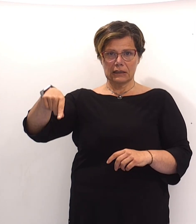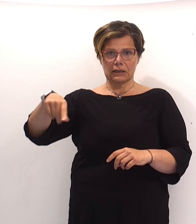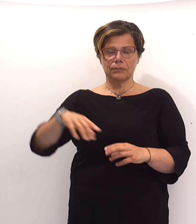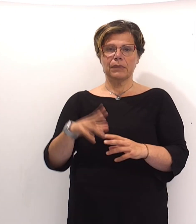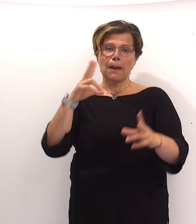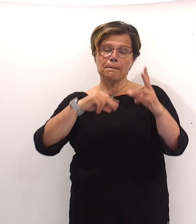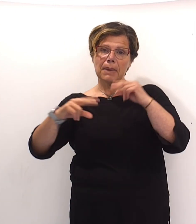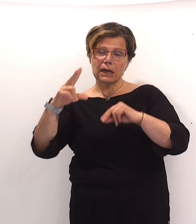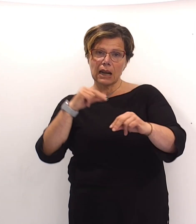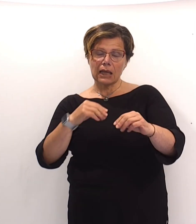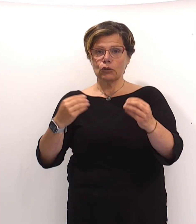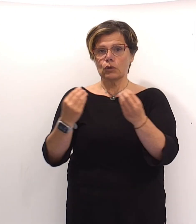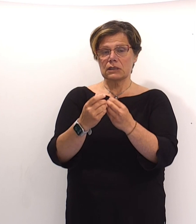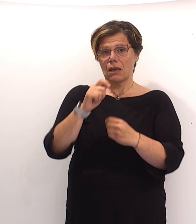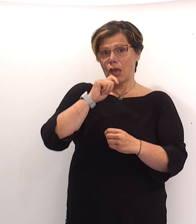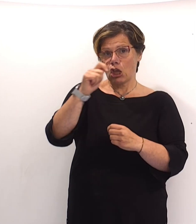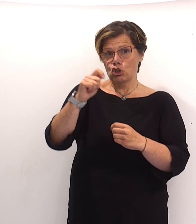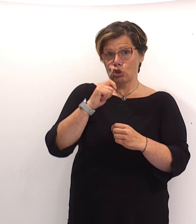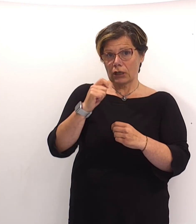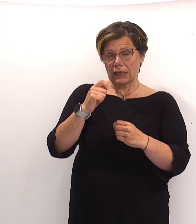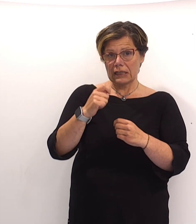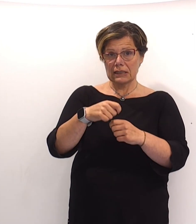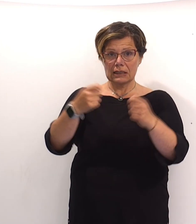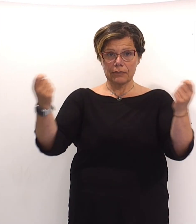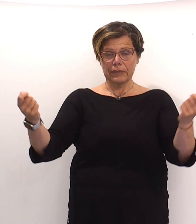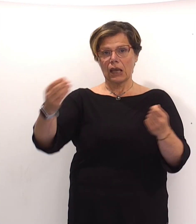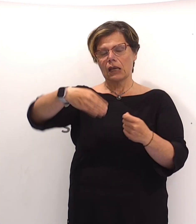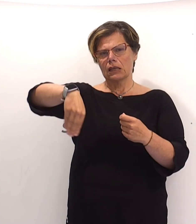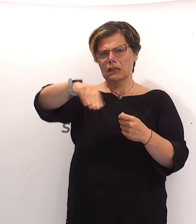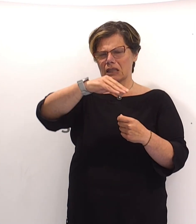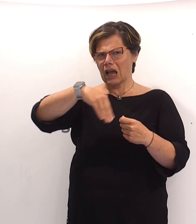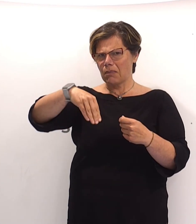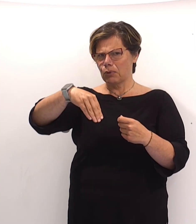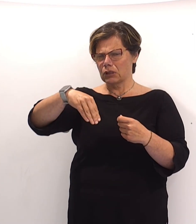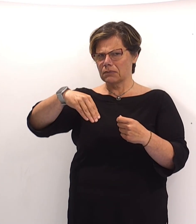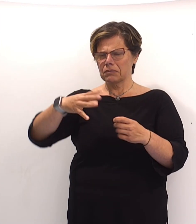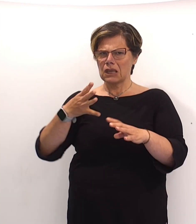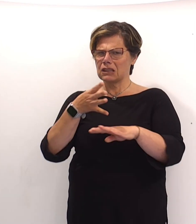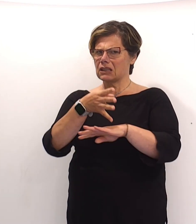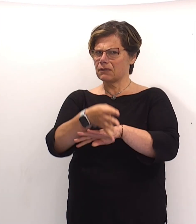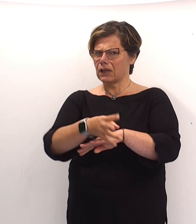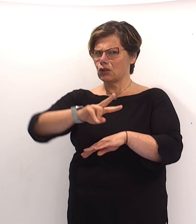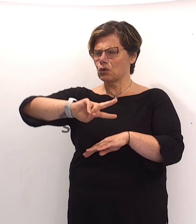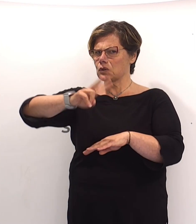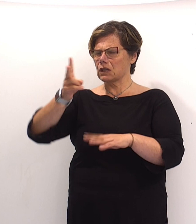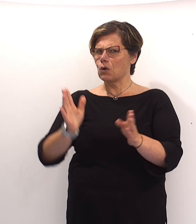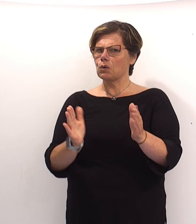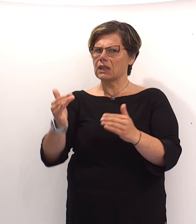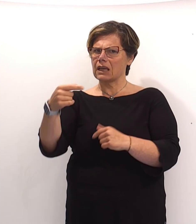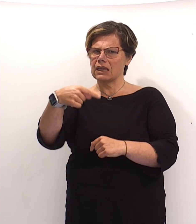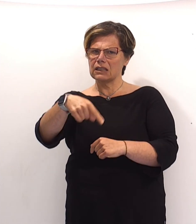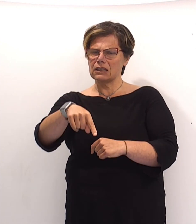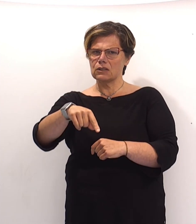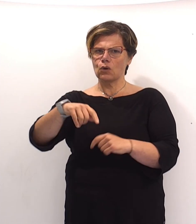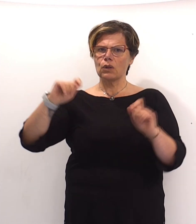parlando con i giornalisti a Napoli a margine del suo intervento alla seconda edizione del